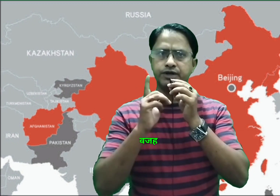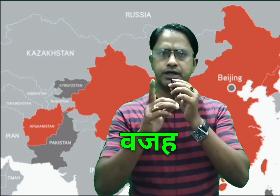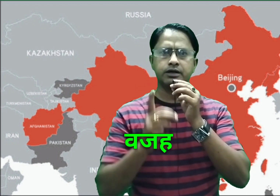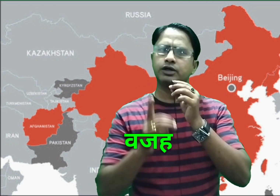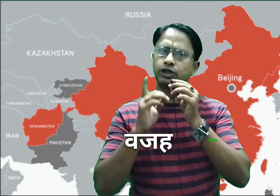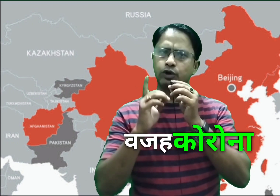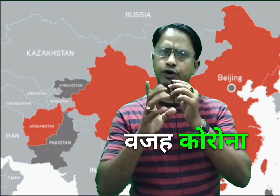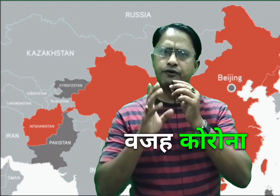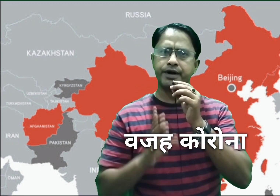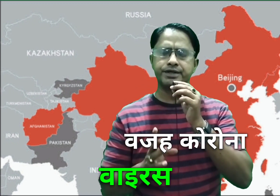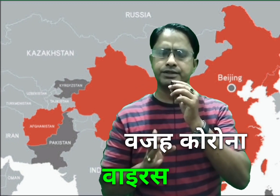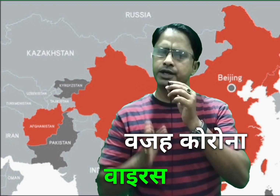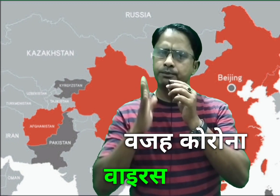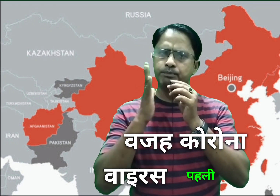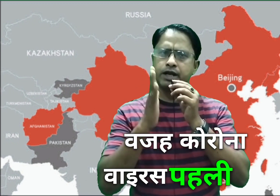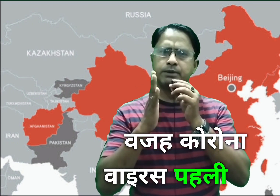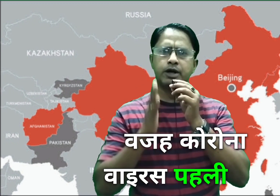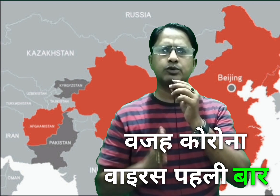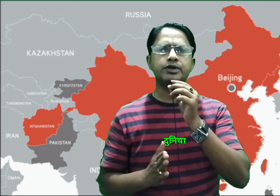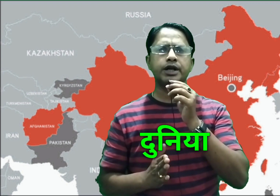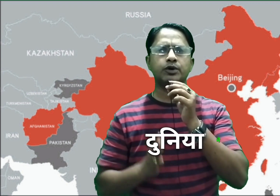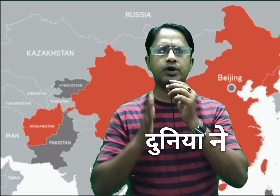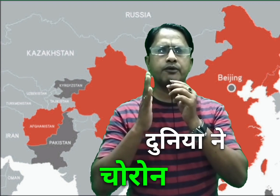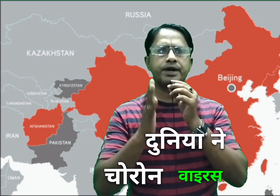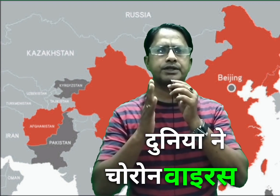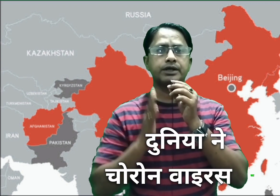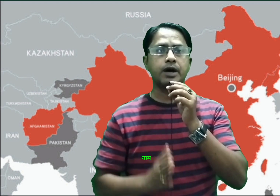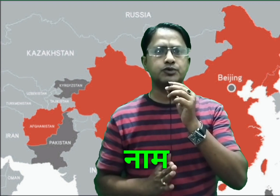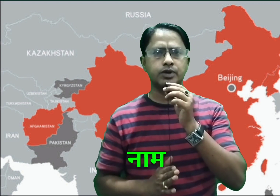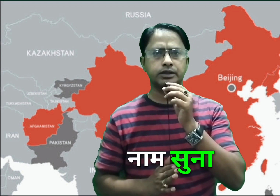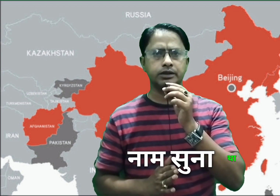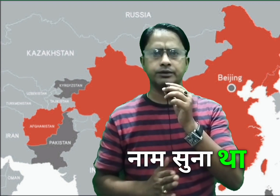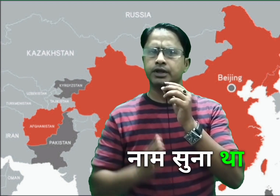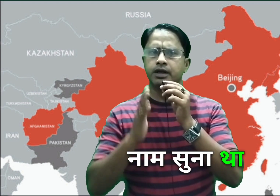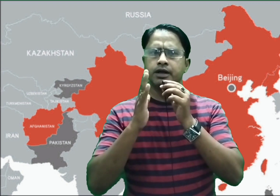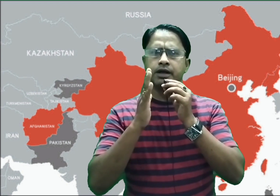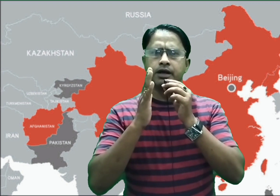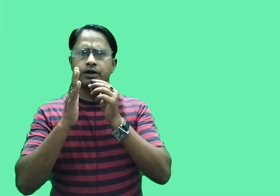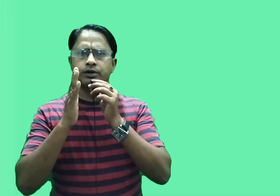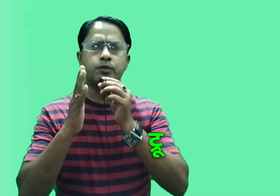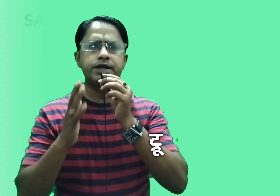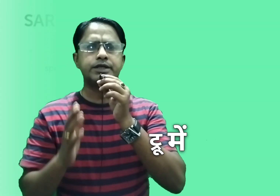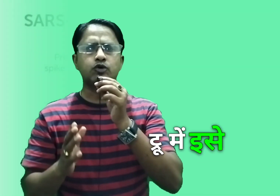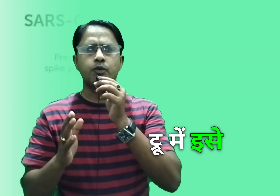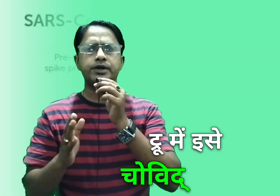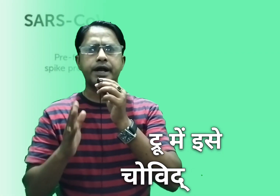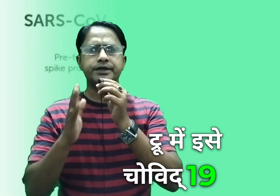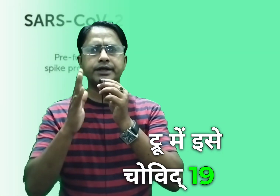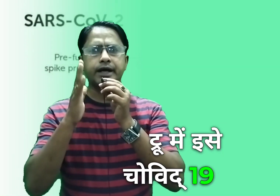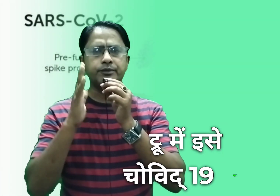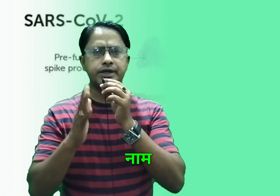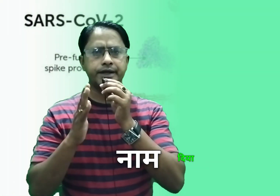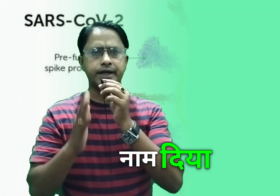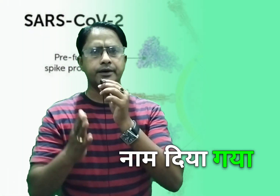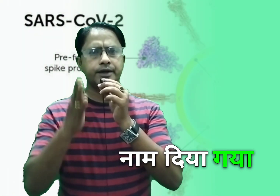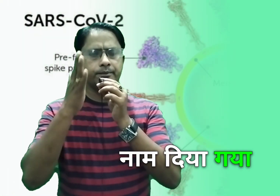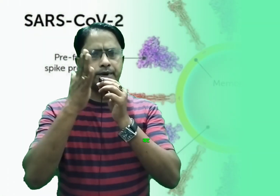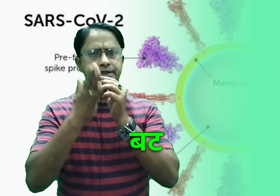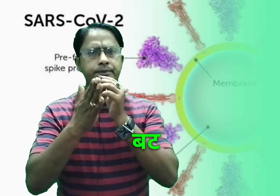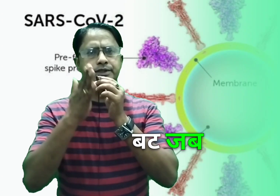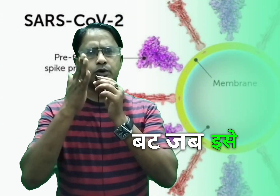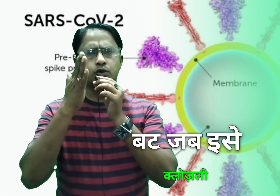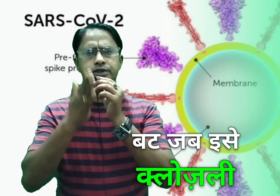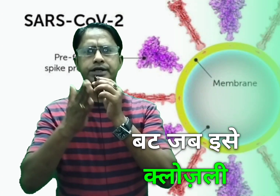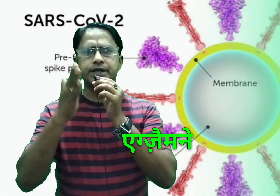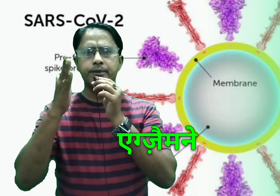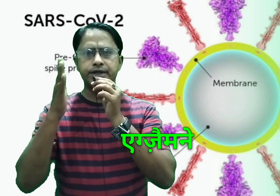जाता है। वजह कोरोना वायरस। पहली बार दुनिया ने कोरोना वायरस का नाम सुना था। शुरू में इसे कोविड-19 का नाम दिया गया,